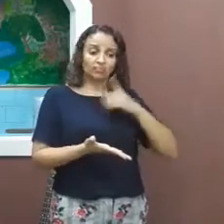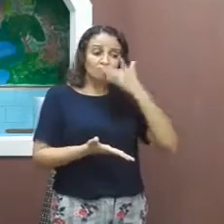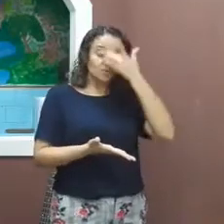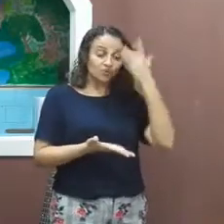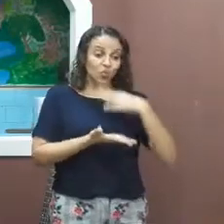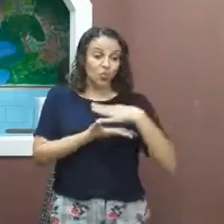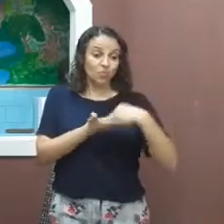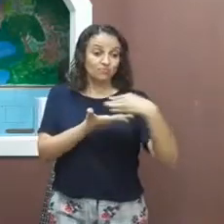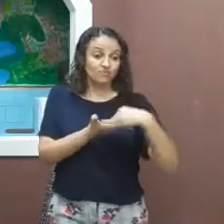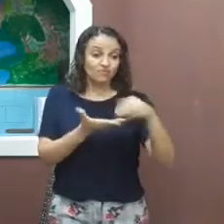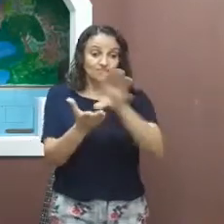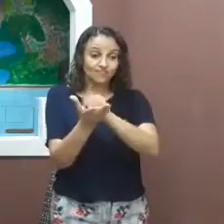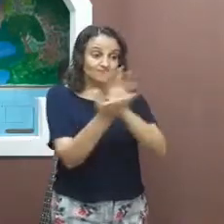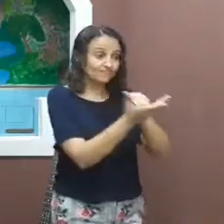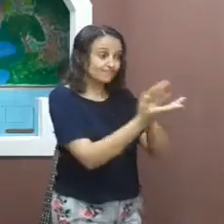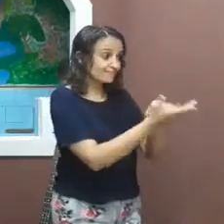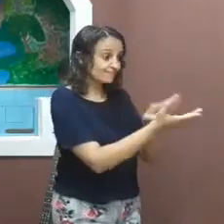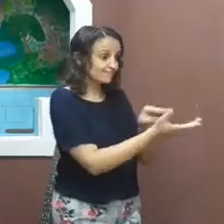é empurrado.